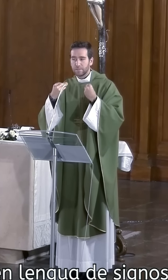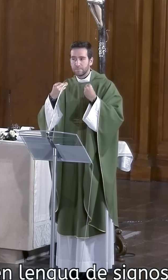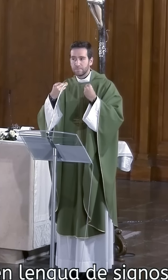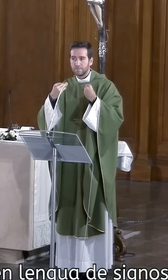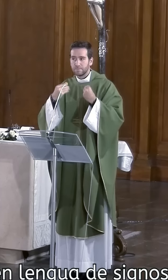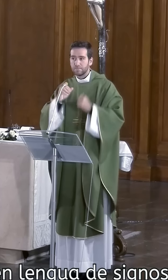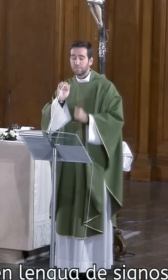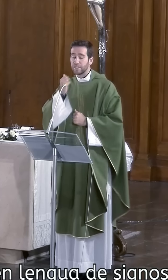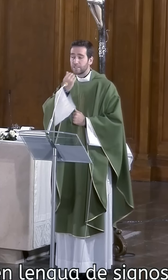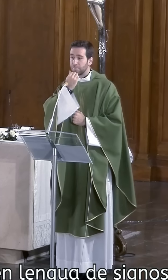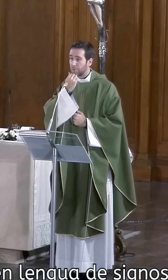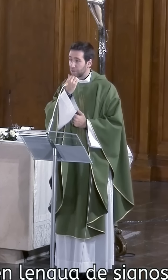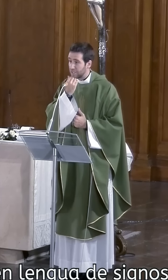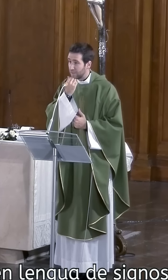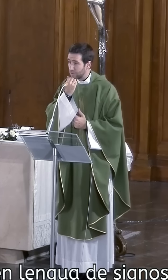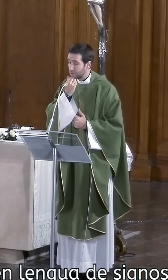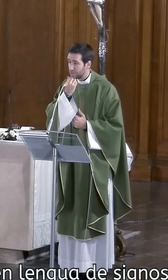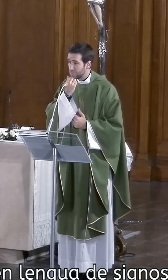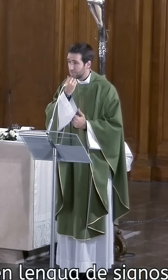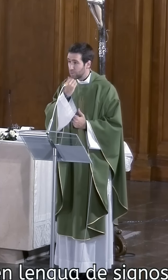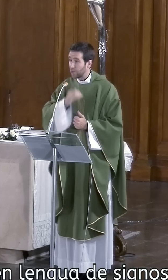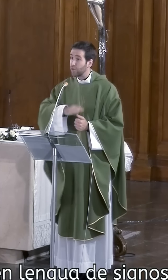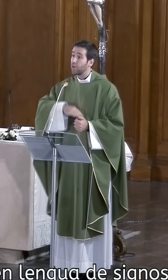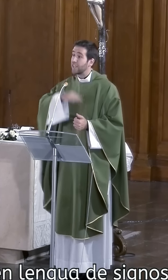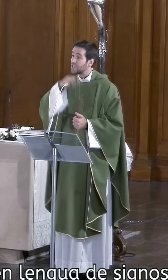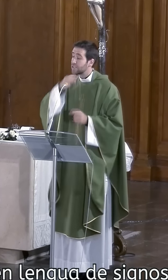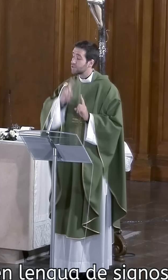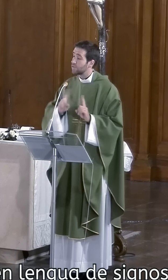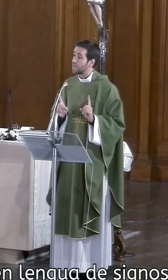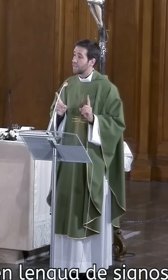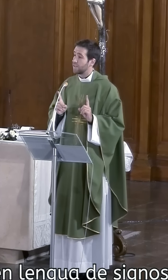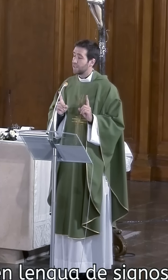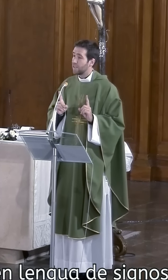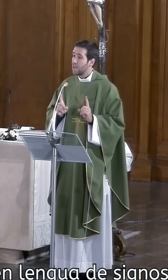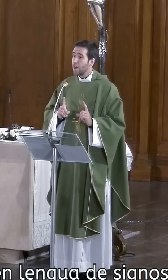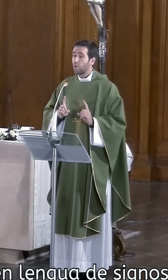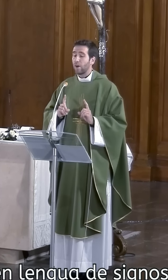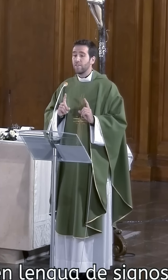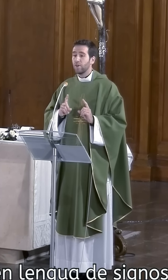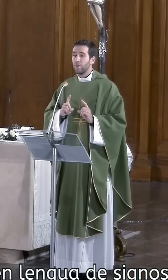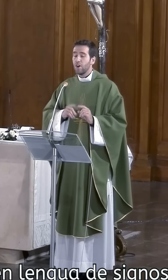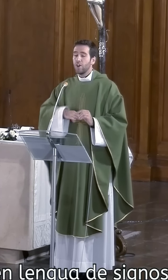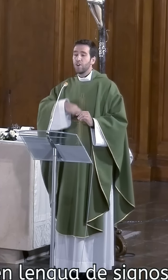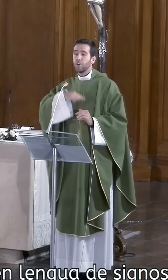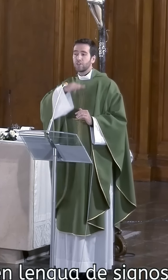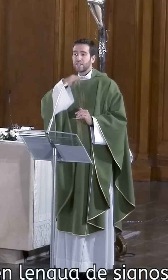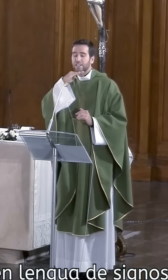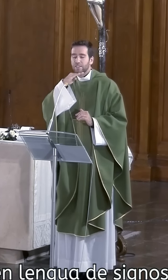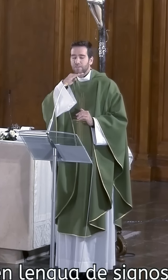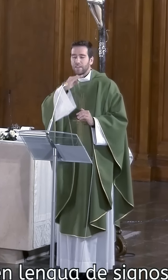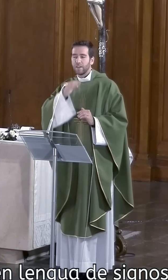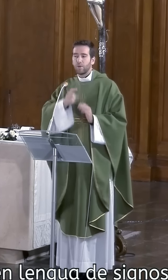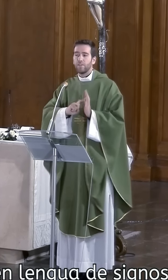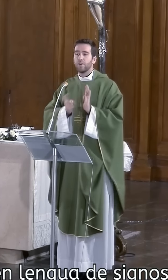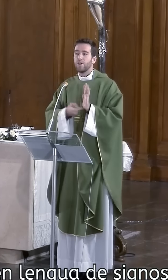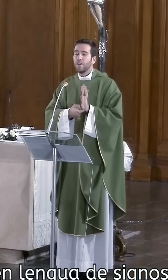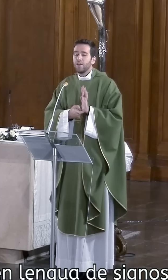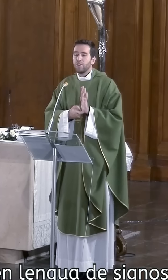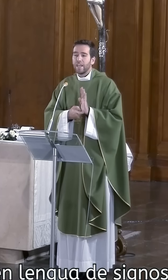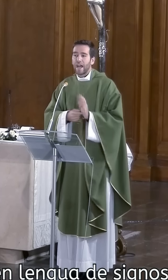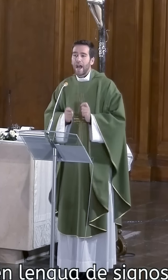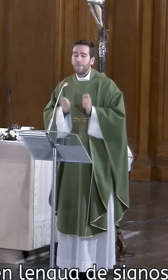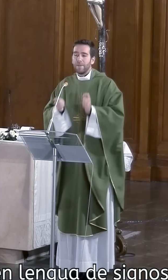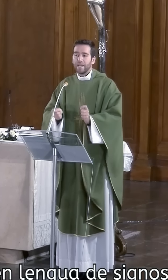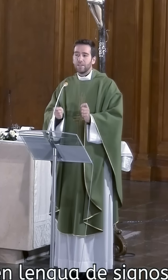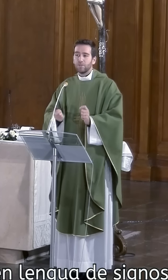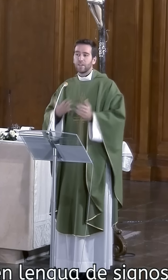cuidado, pues protestamos cuando no es suficiente, cuando no nos satisface, cuando no